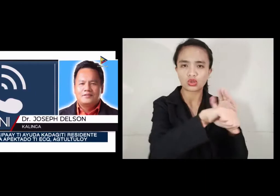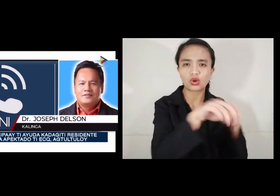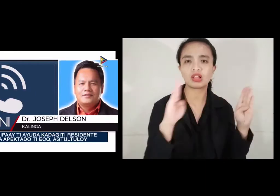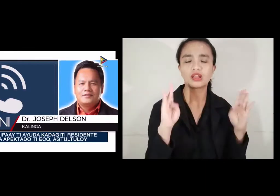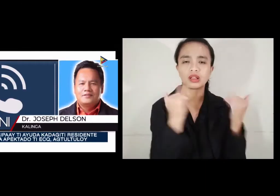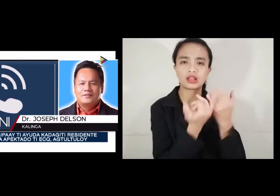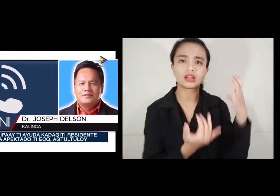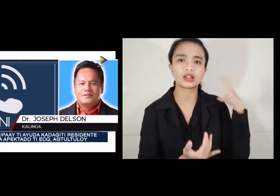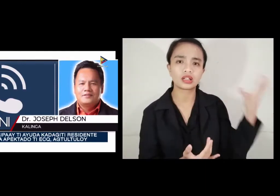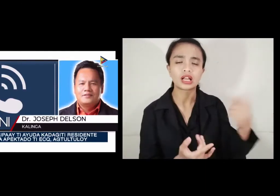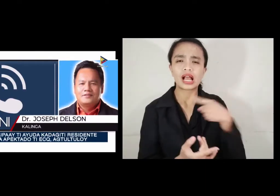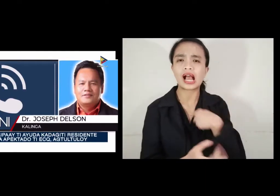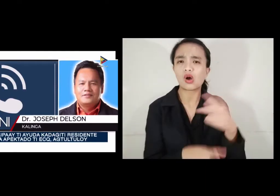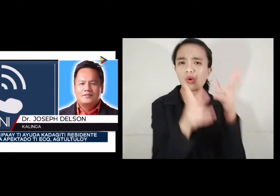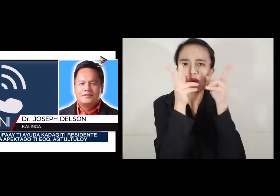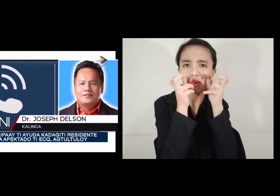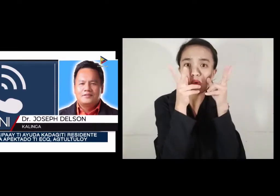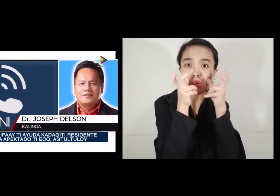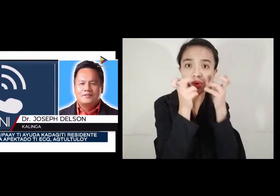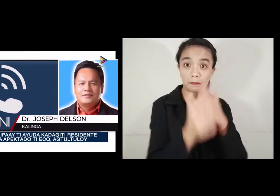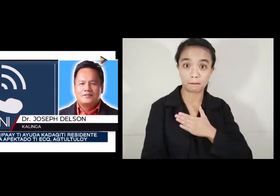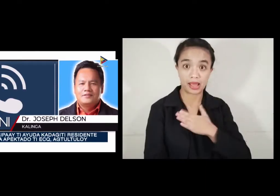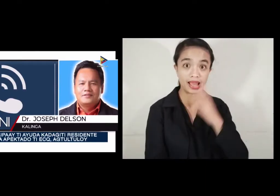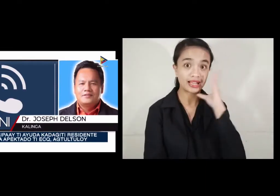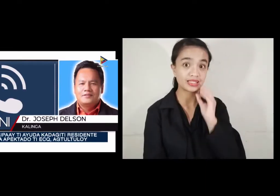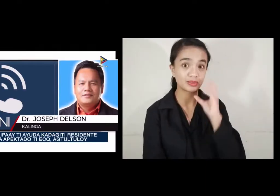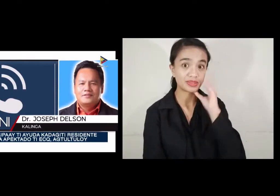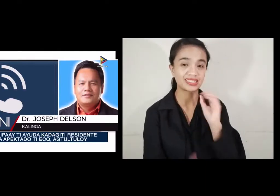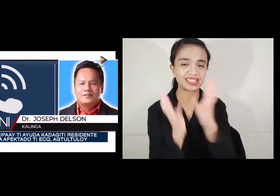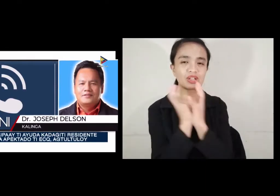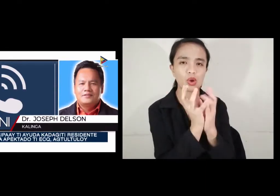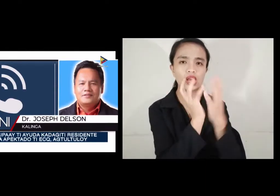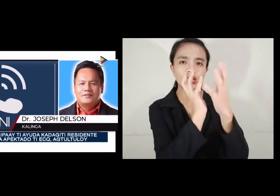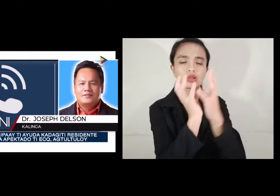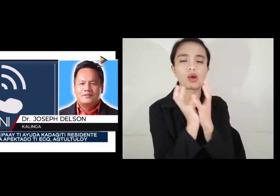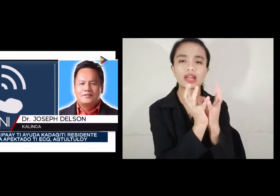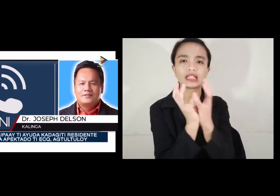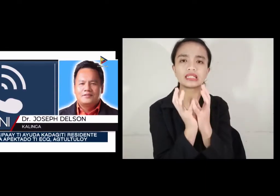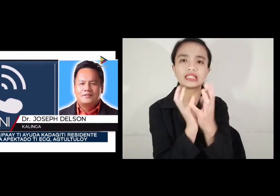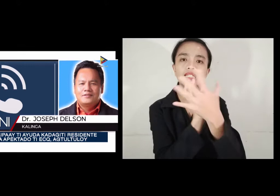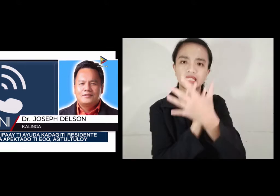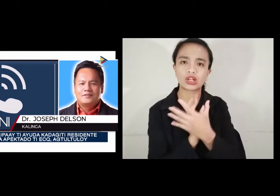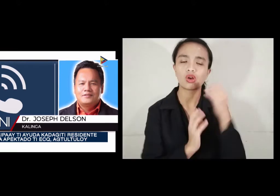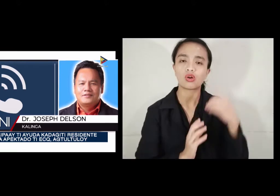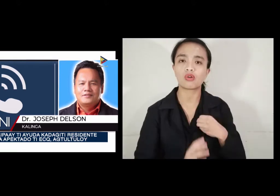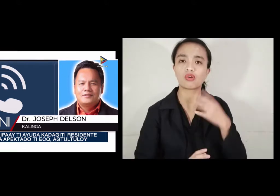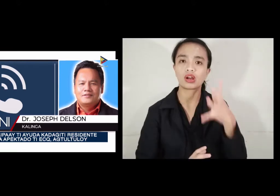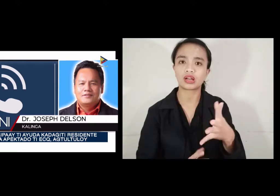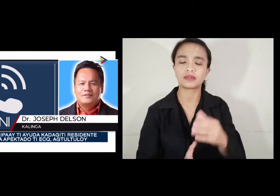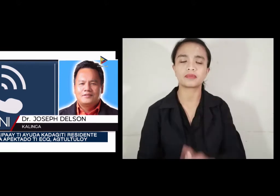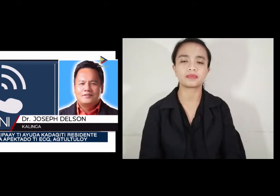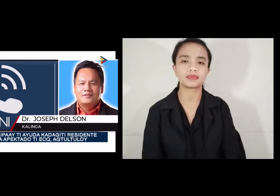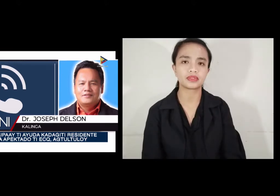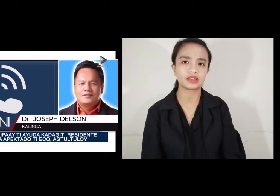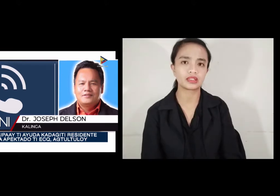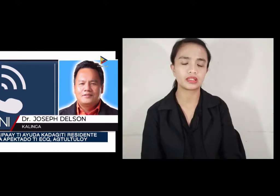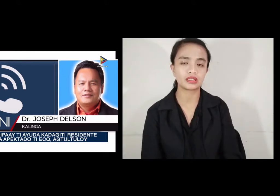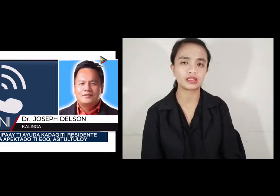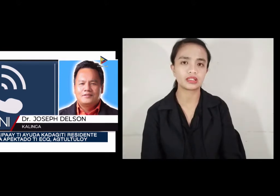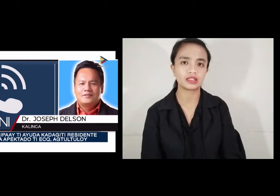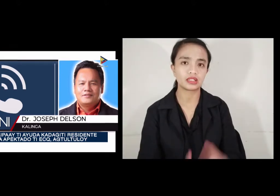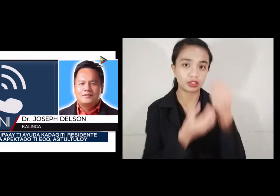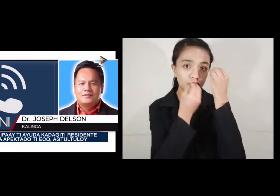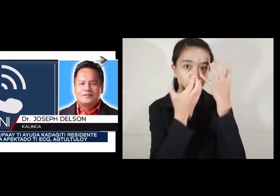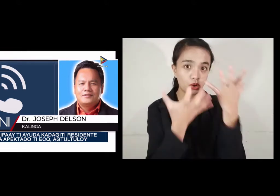barangay captains, ganito. I'm sharing with them my experience as a quarantine officer before when it comes to livestock. You know